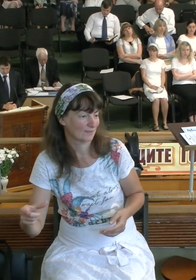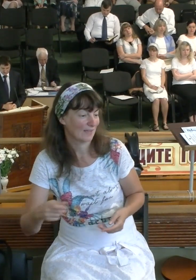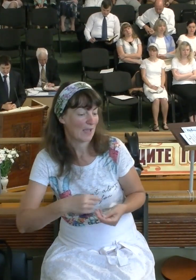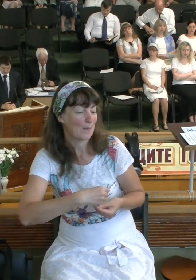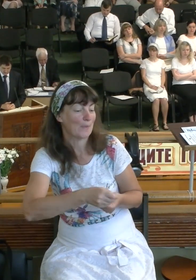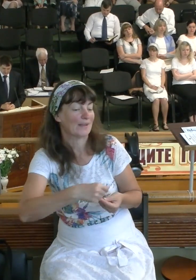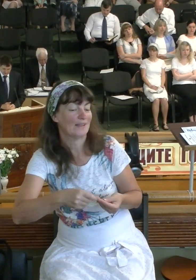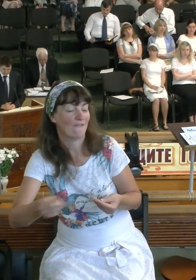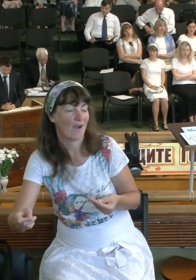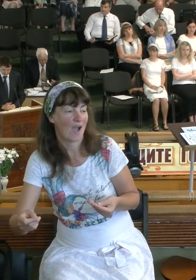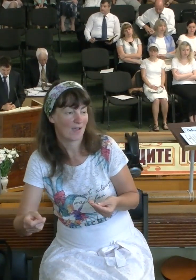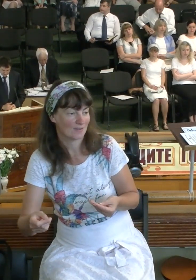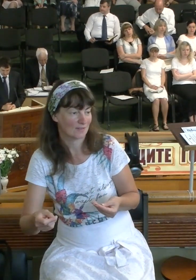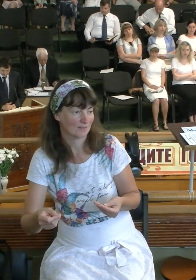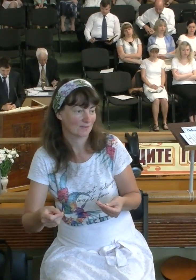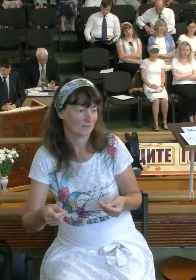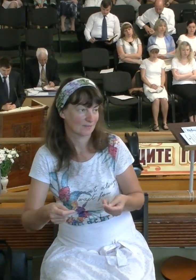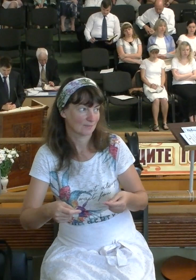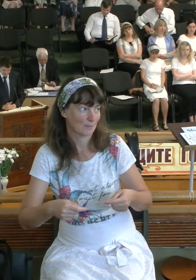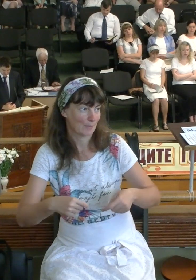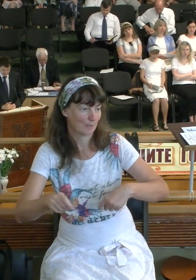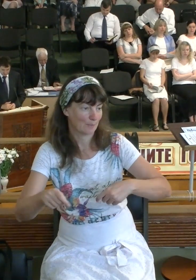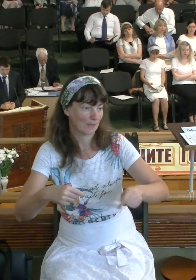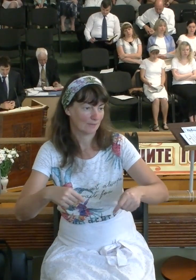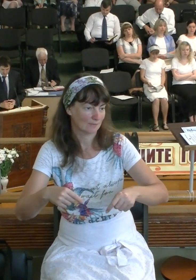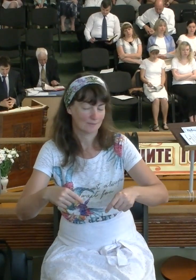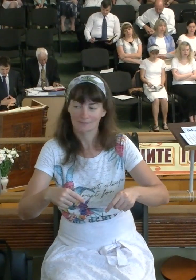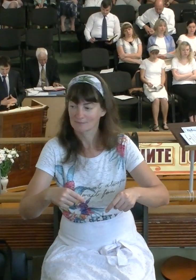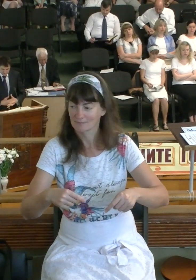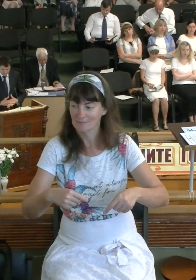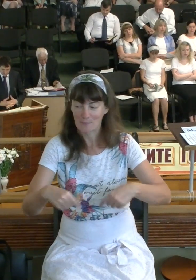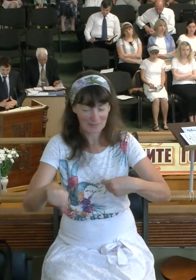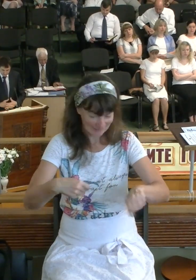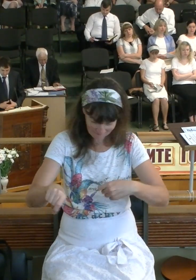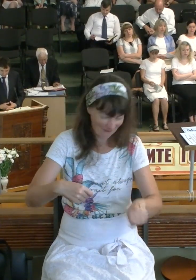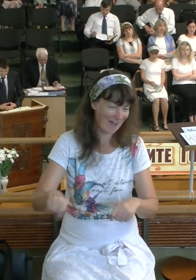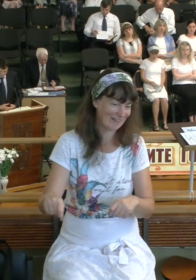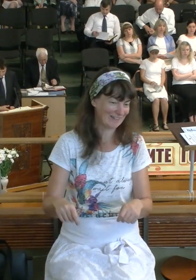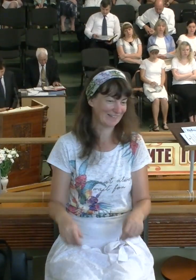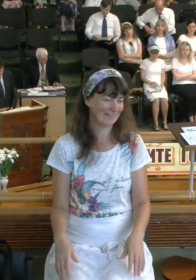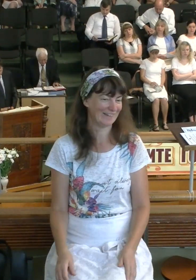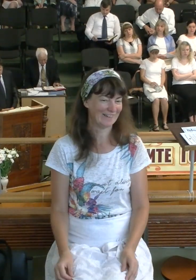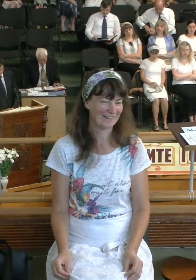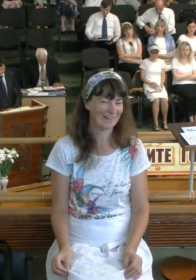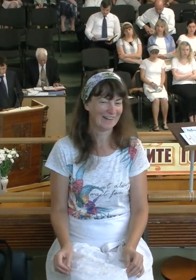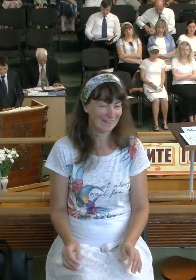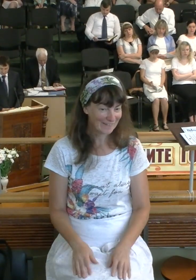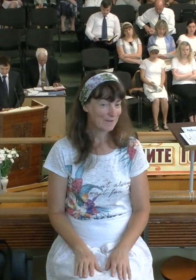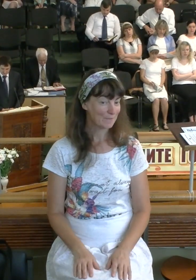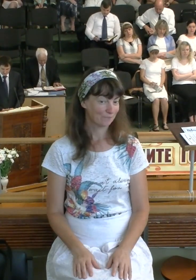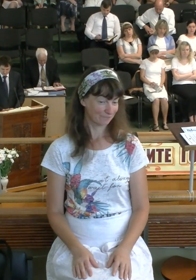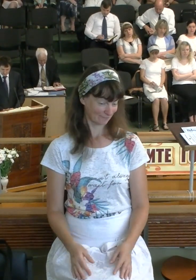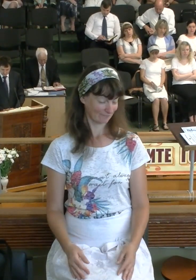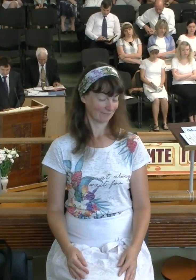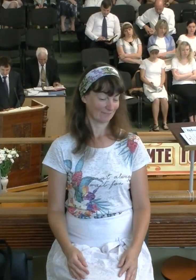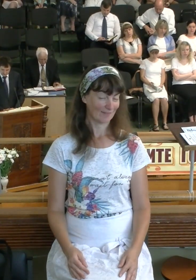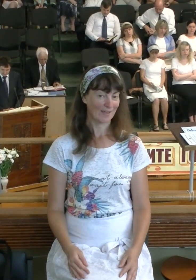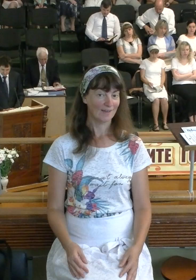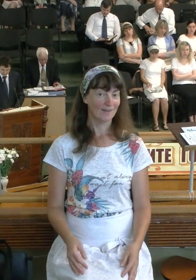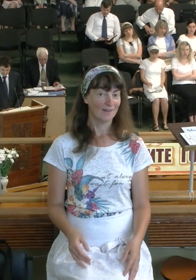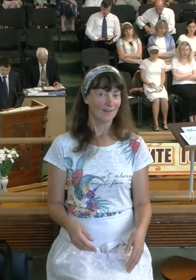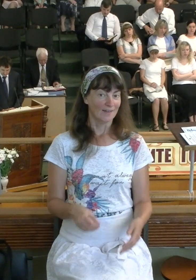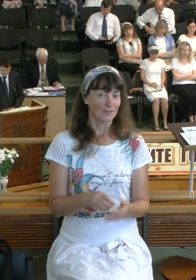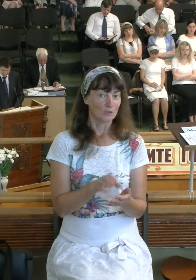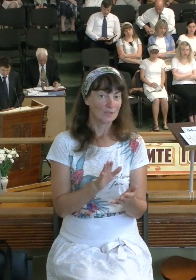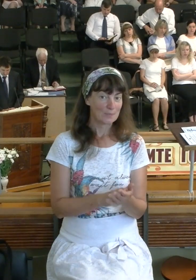Луки 14 глава, 10 стих, 11 мы прочитаем. «Но когда зван будешь, то ты садись на последнее место, чтобы звавший